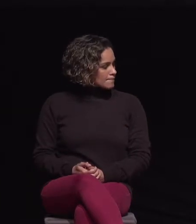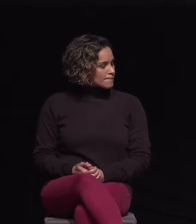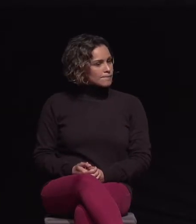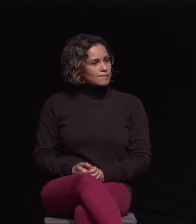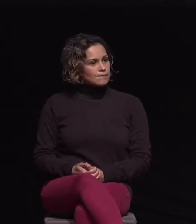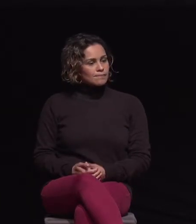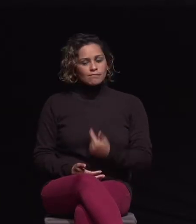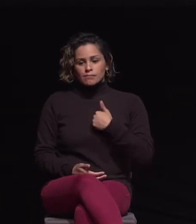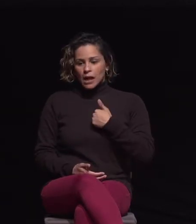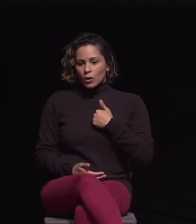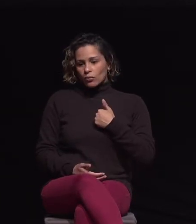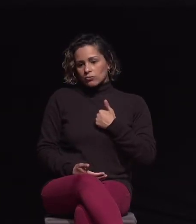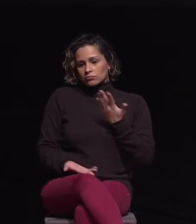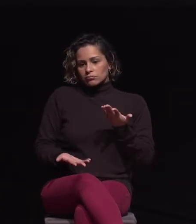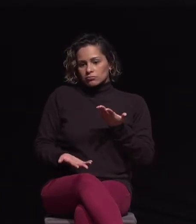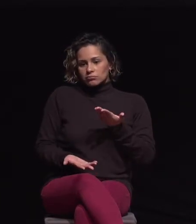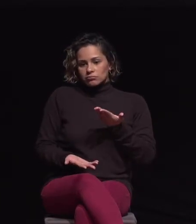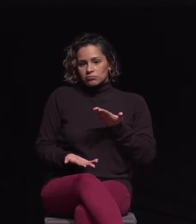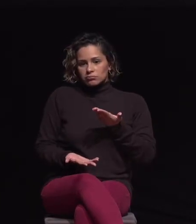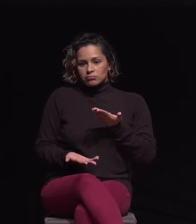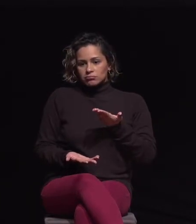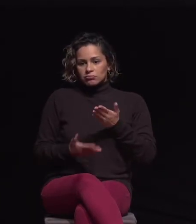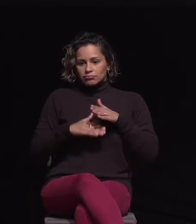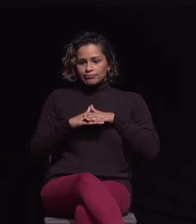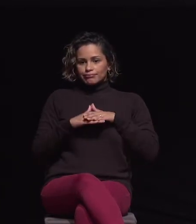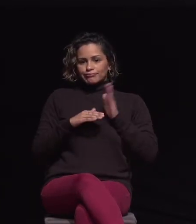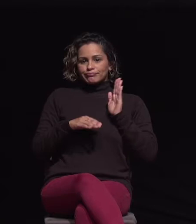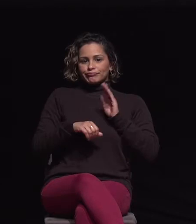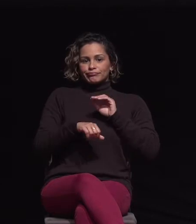Fiquei sem fazer nada, inclusive.